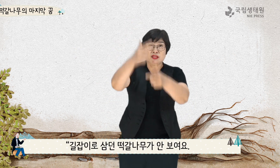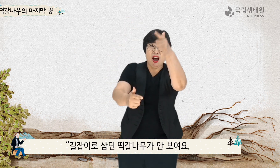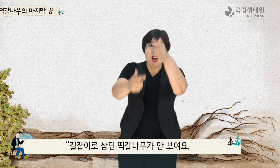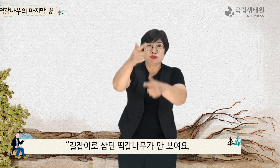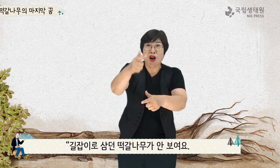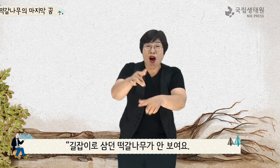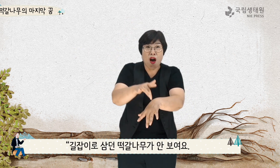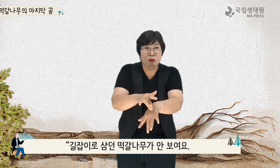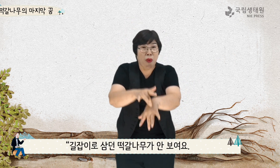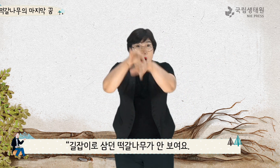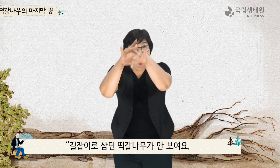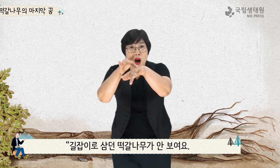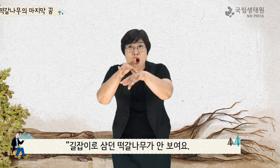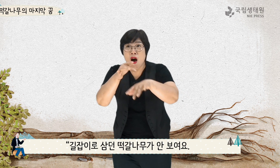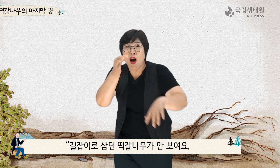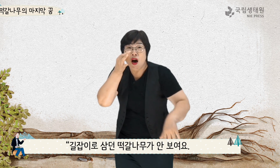길잡이로 삼던 떡갈나무가 안 보여요.